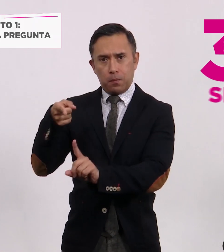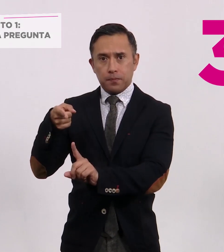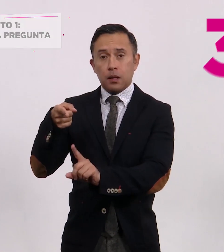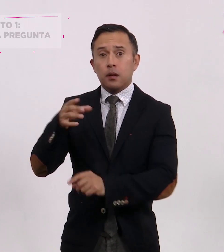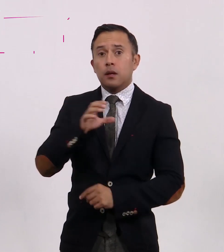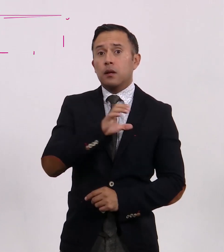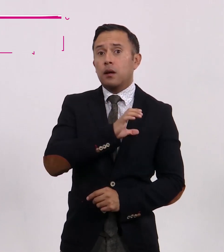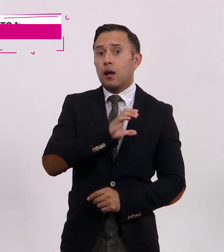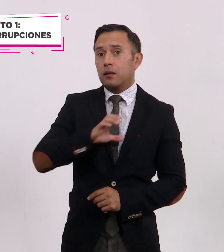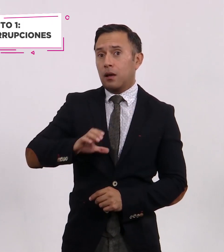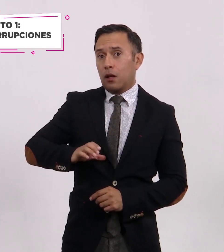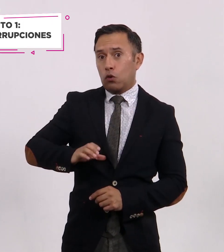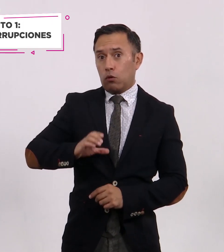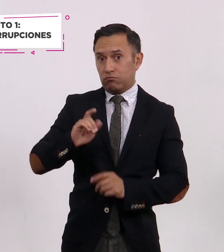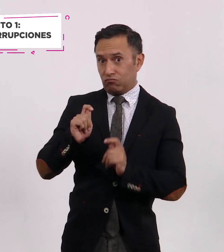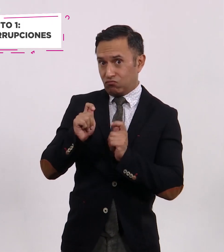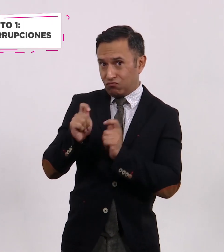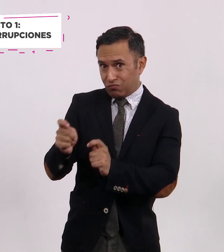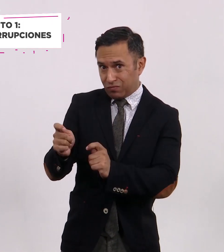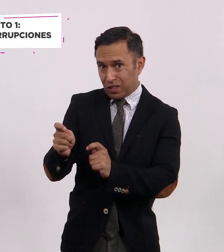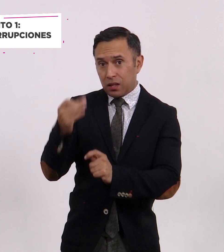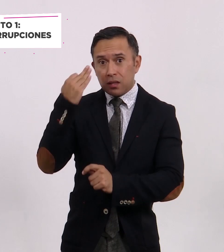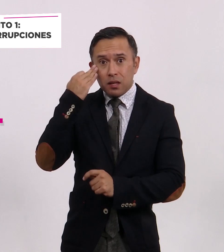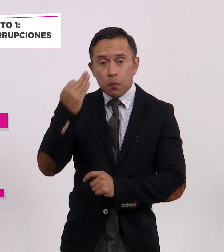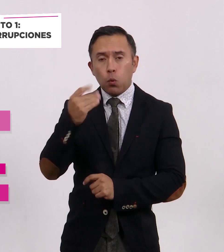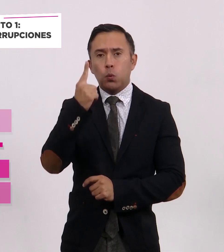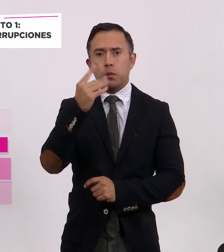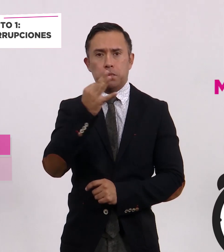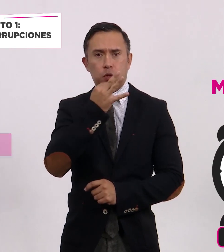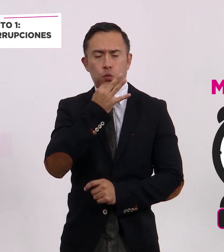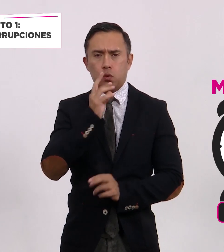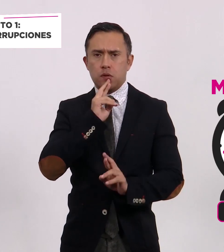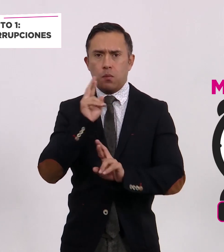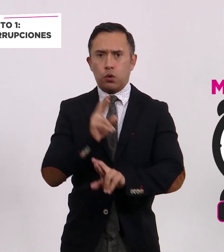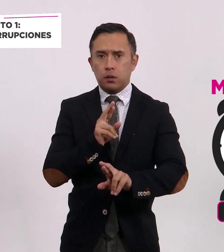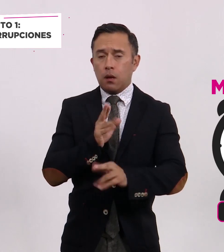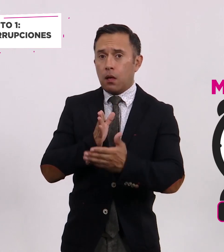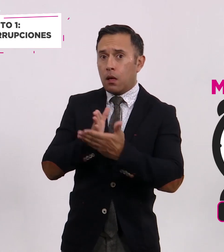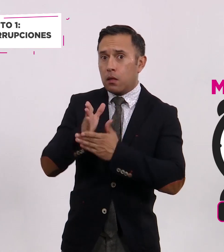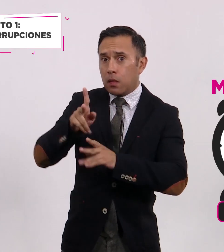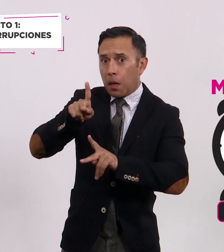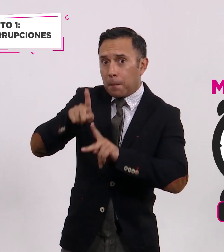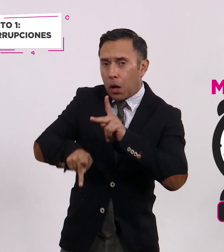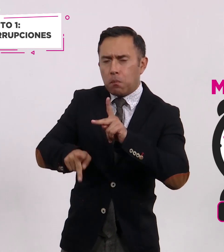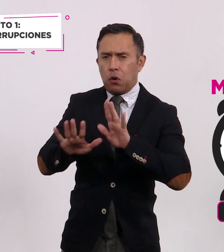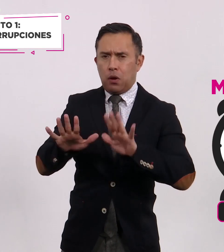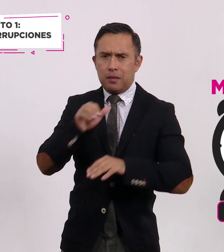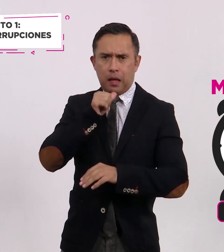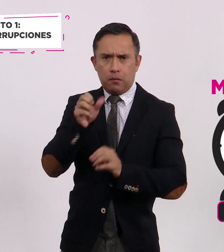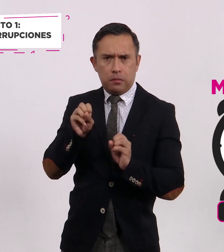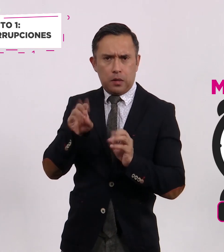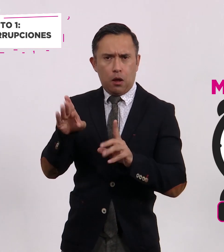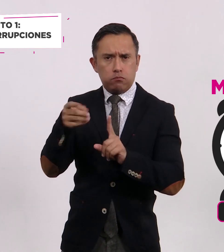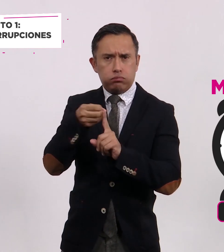el candidato en turno tendrá un minuto para responder sin interrupciones siempre y cuando se apega a la pregunta